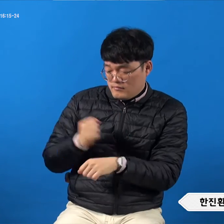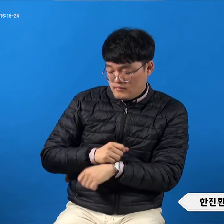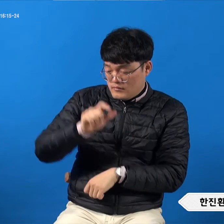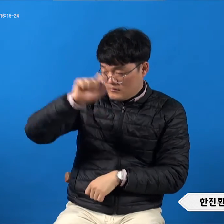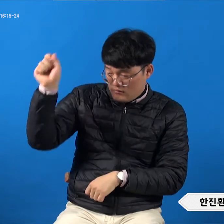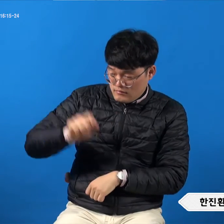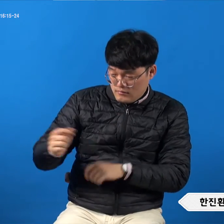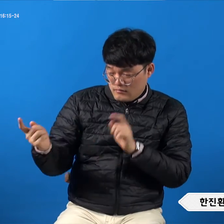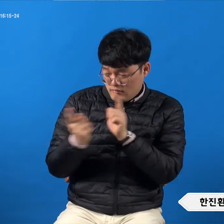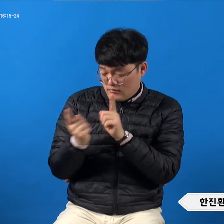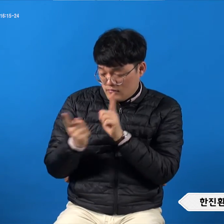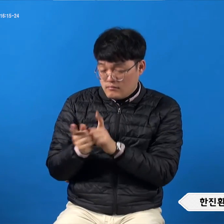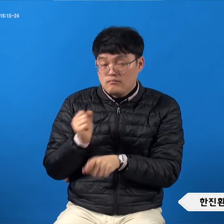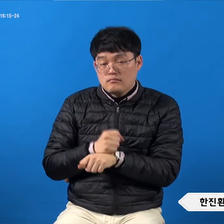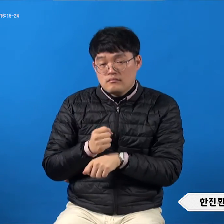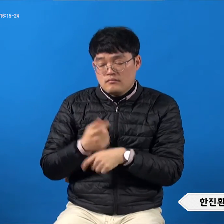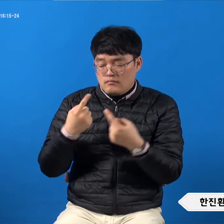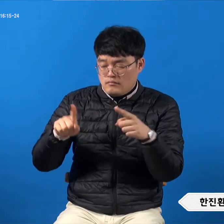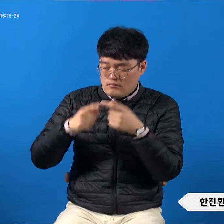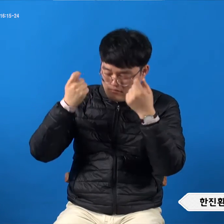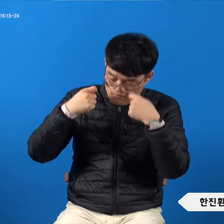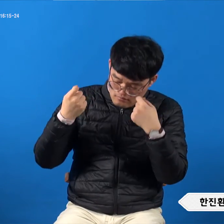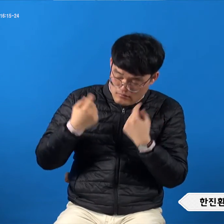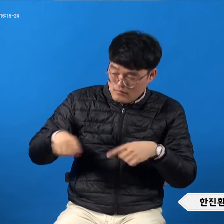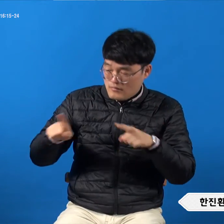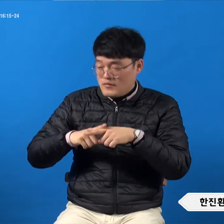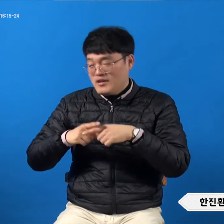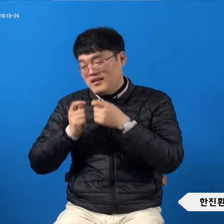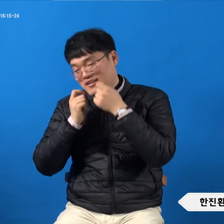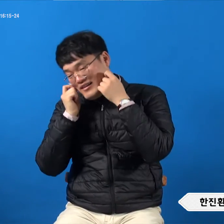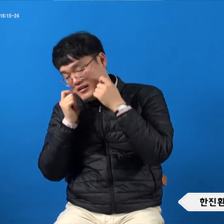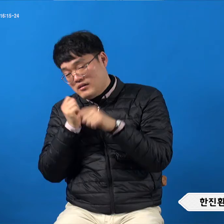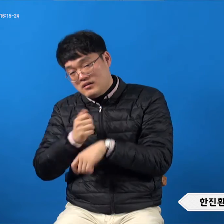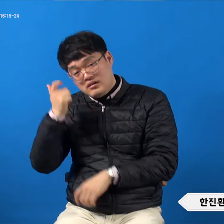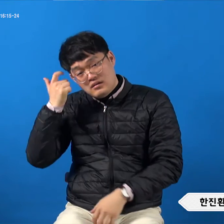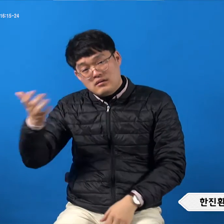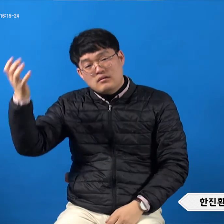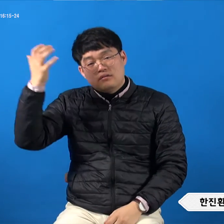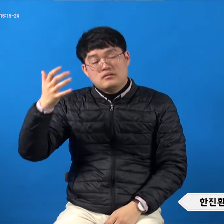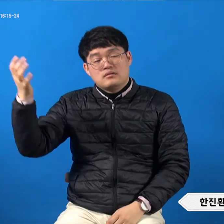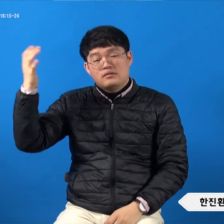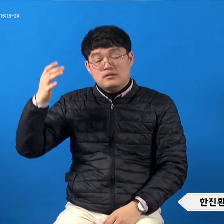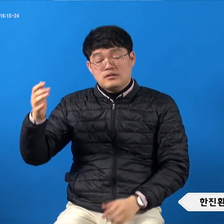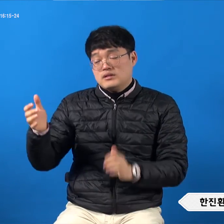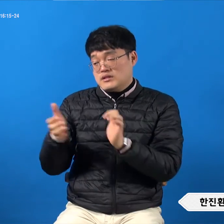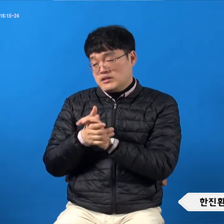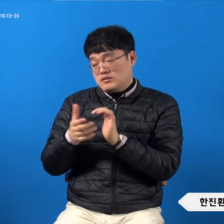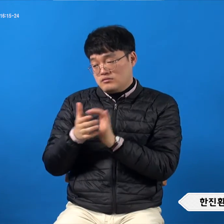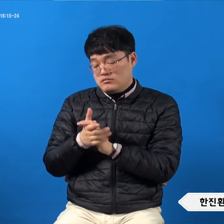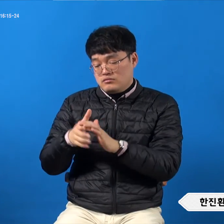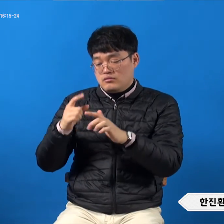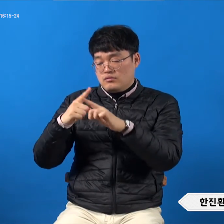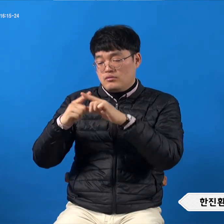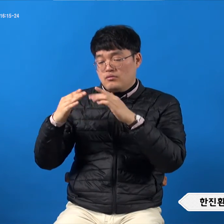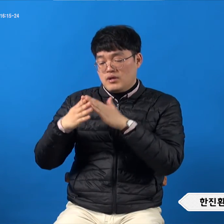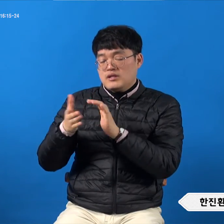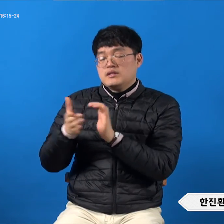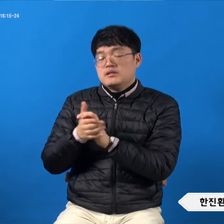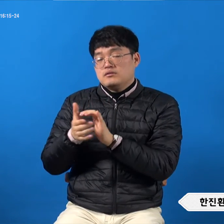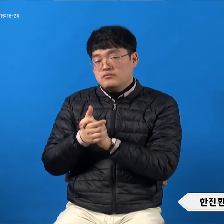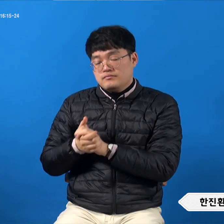시간에 만나고, 함께 울고 함께 웃는 이 영적인 동지들, 교회 친구들밖에는